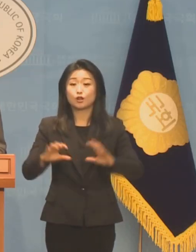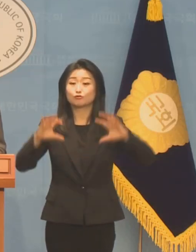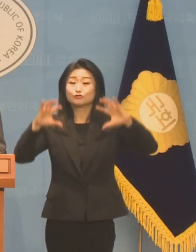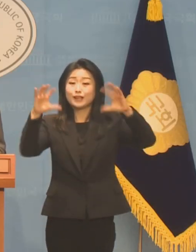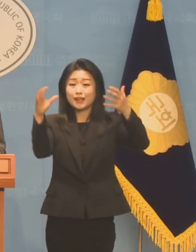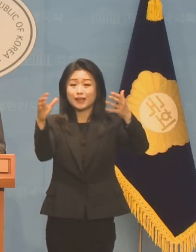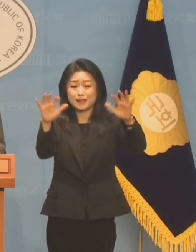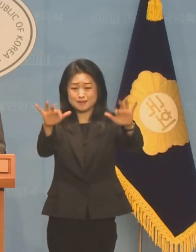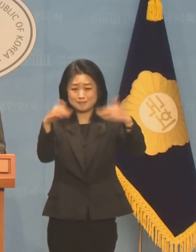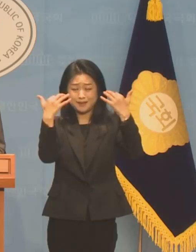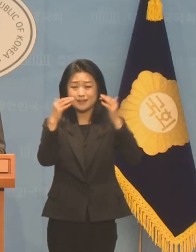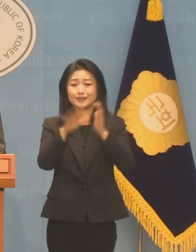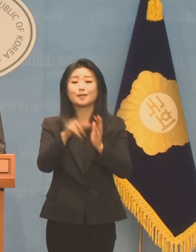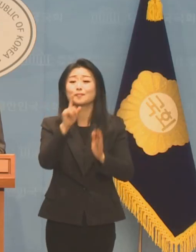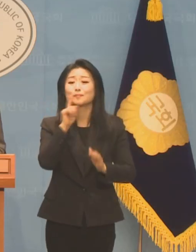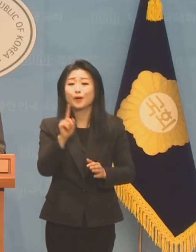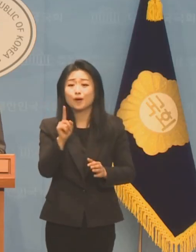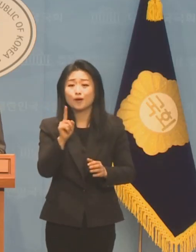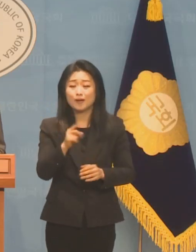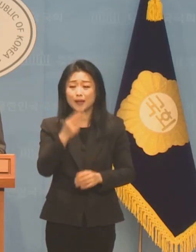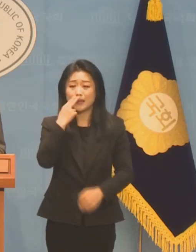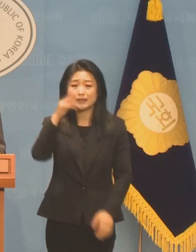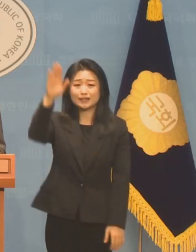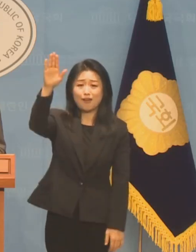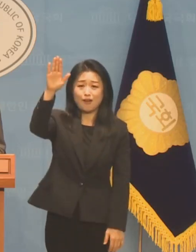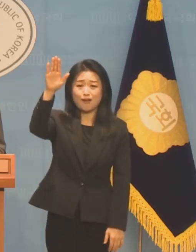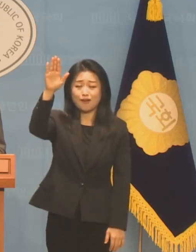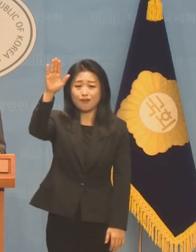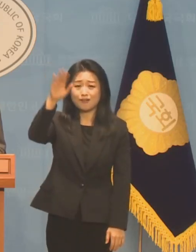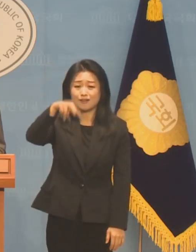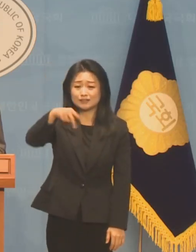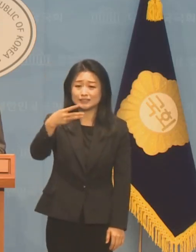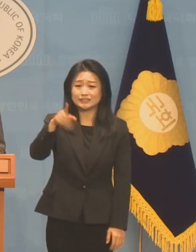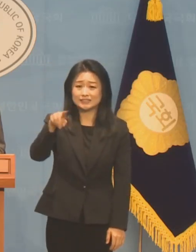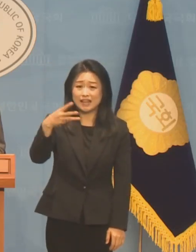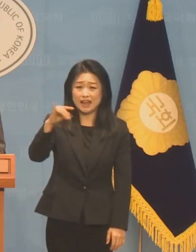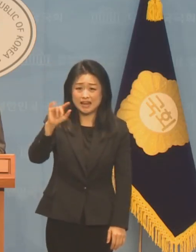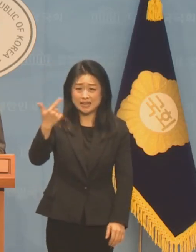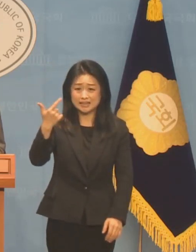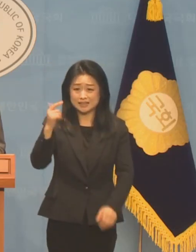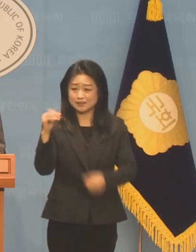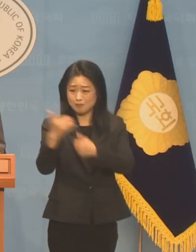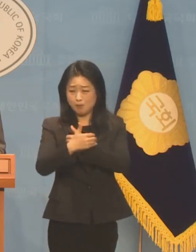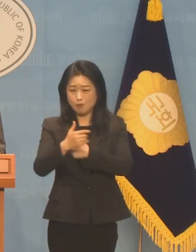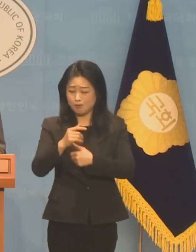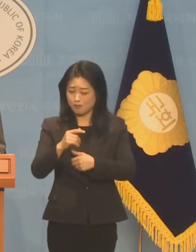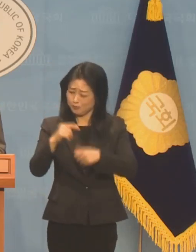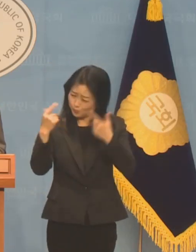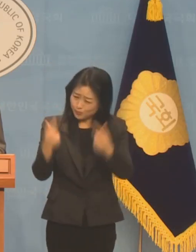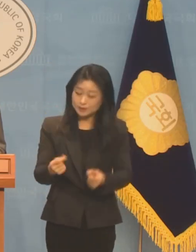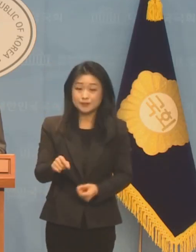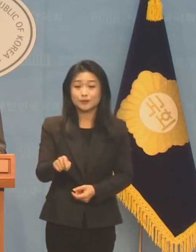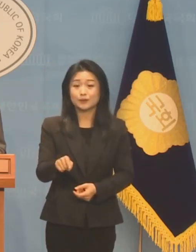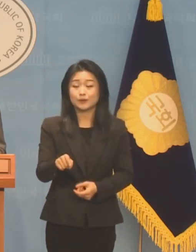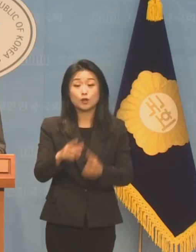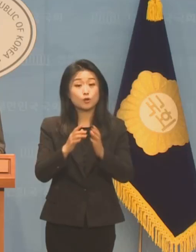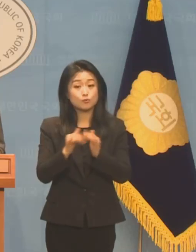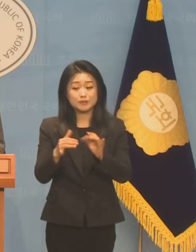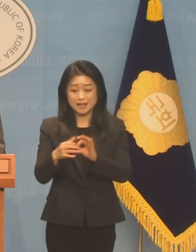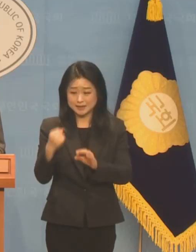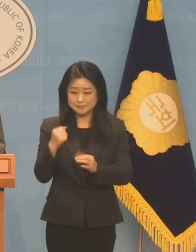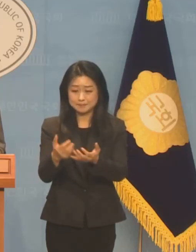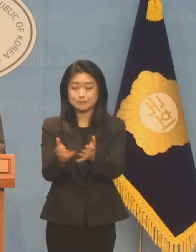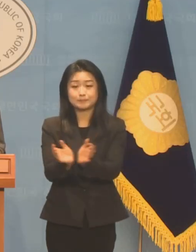국제사회가 보기엔 히틀러나 스탈린을 두둔하는 것과 똑같습니다. 국민의